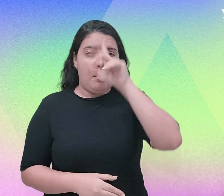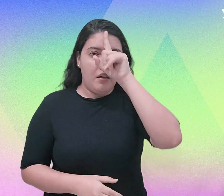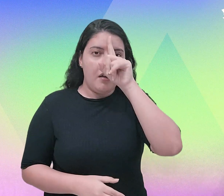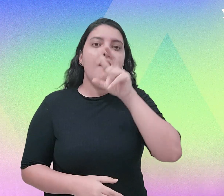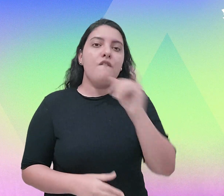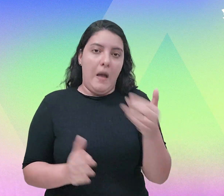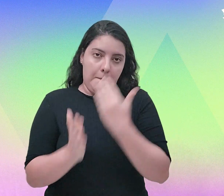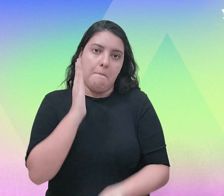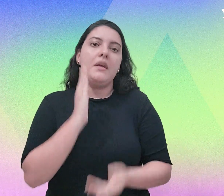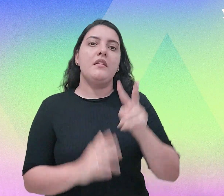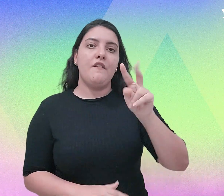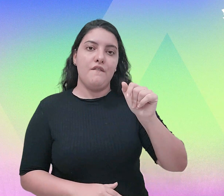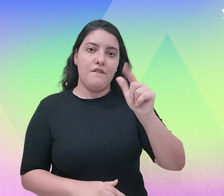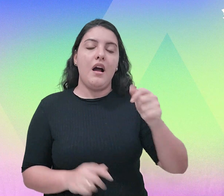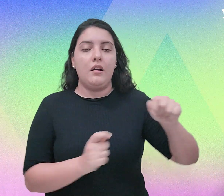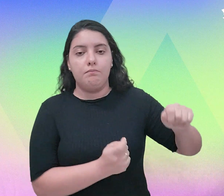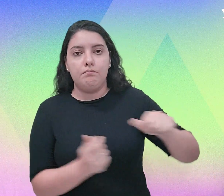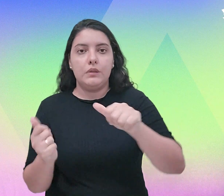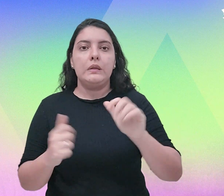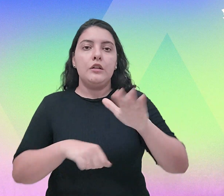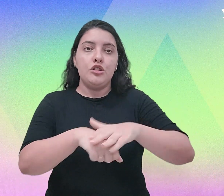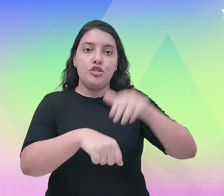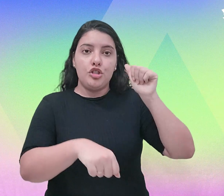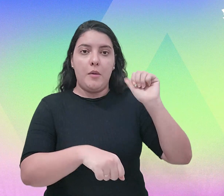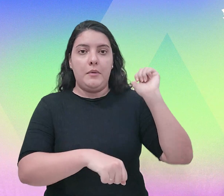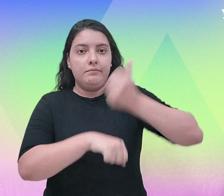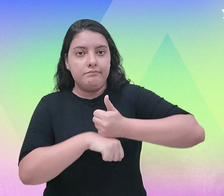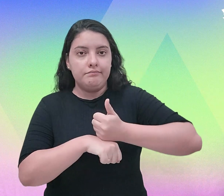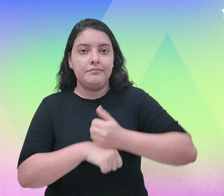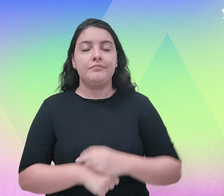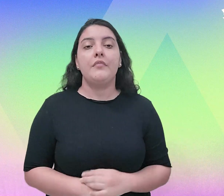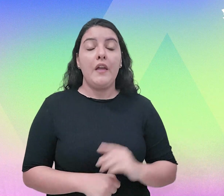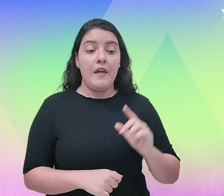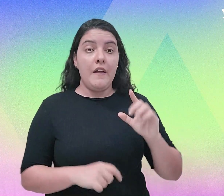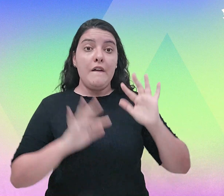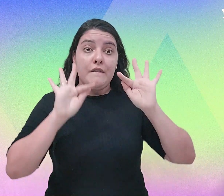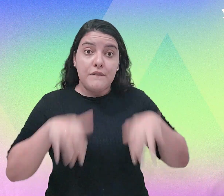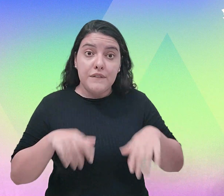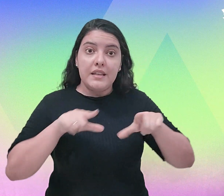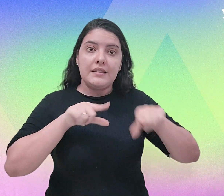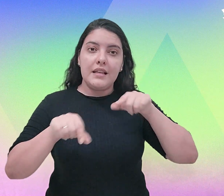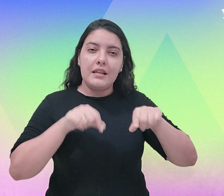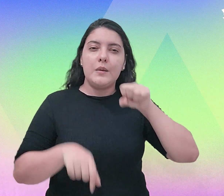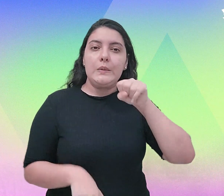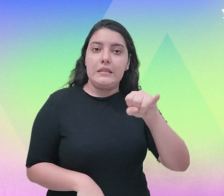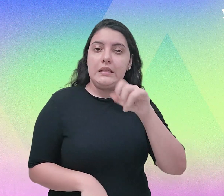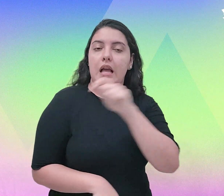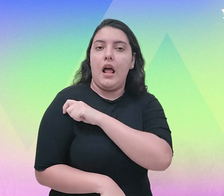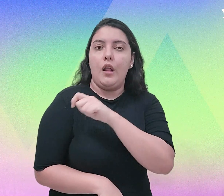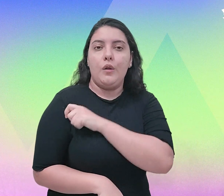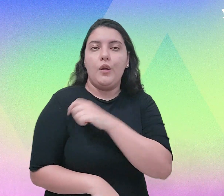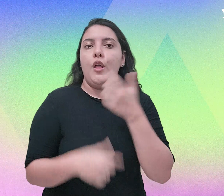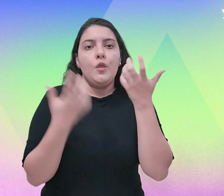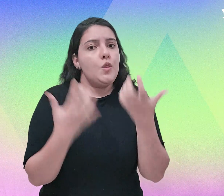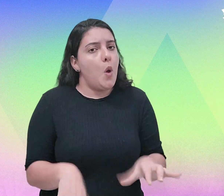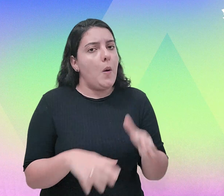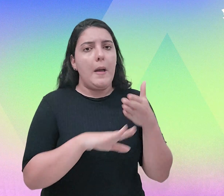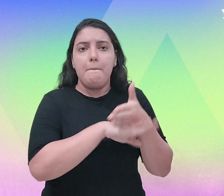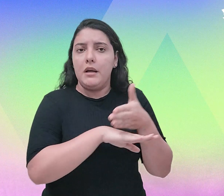em perda da vaga cedendo para o próximo suplente após a seleção caso o aluno ou aluna selecionado não desejo mais participar do